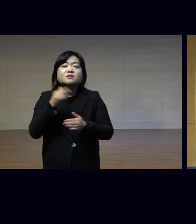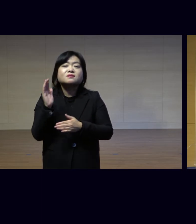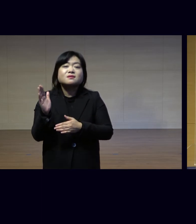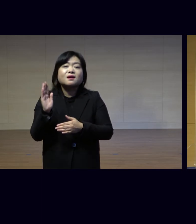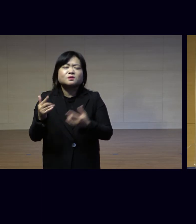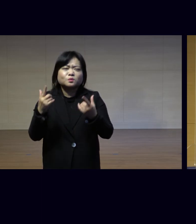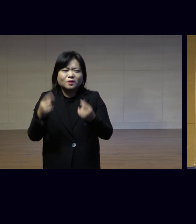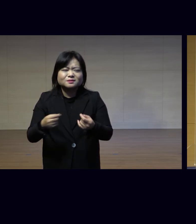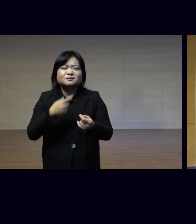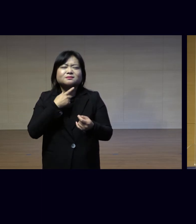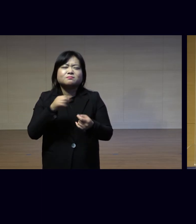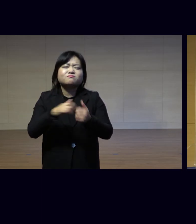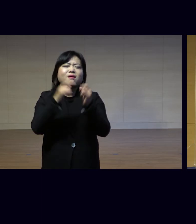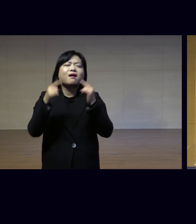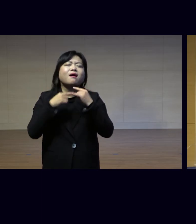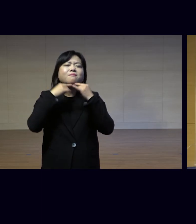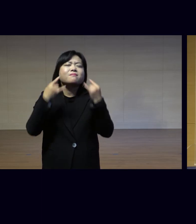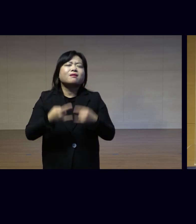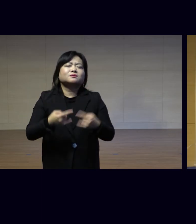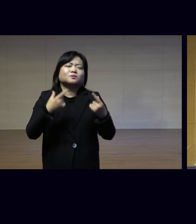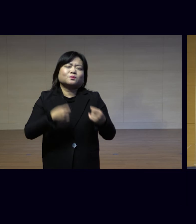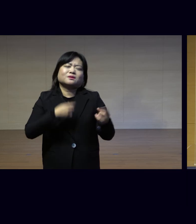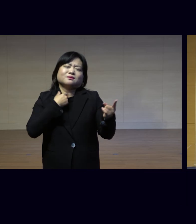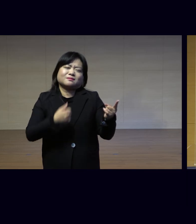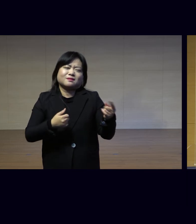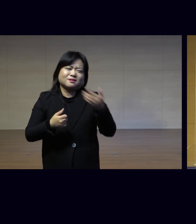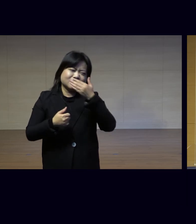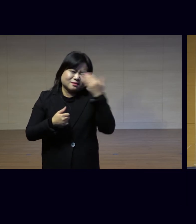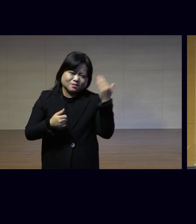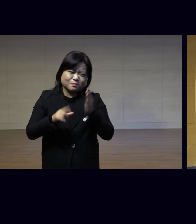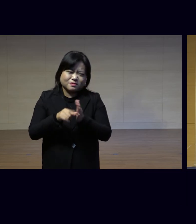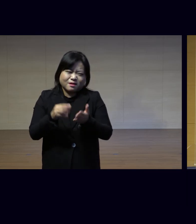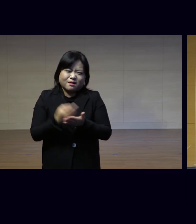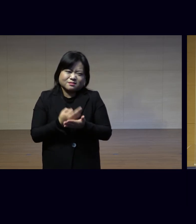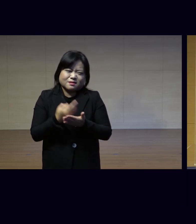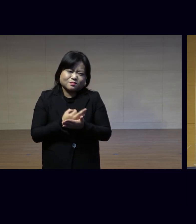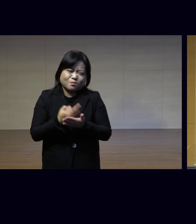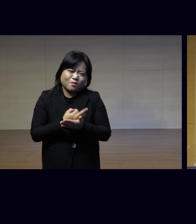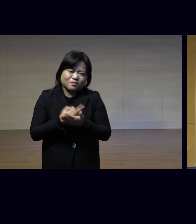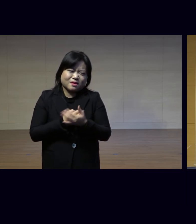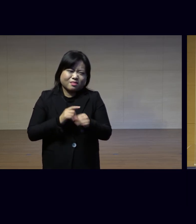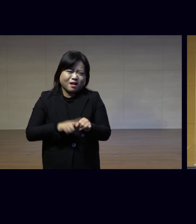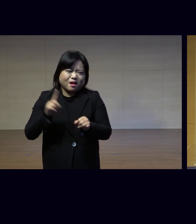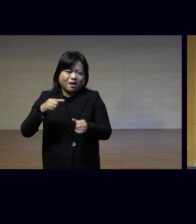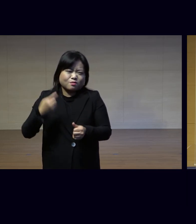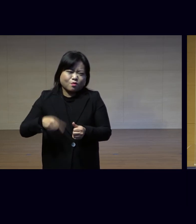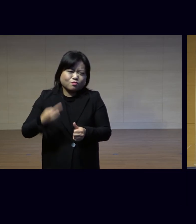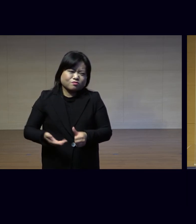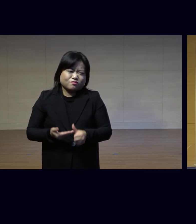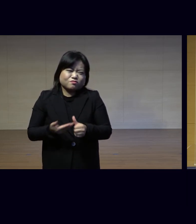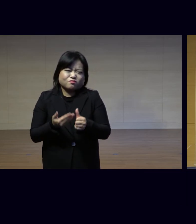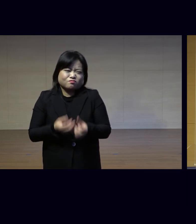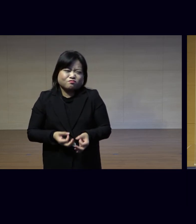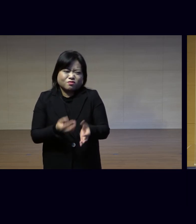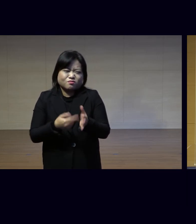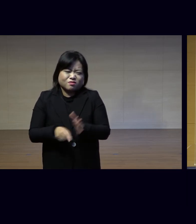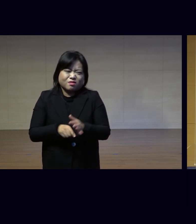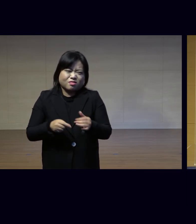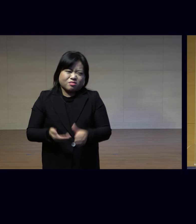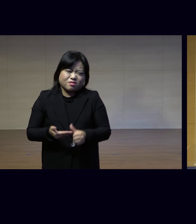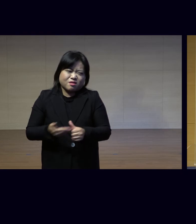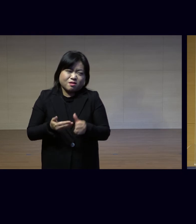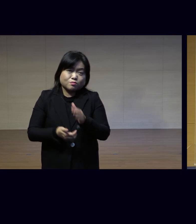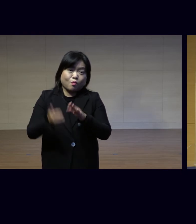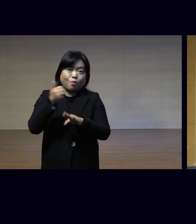프랑스도 똑같이 겪었더라고요. 전후 세대에 악착같이 막 돈 벌어서 딸 하나 교육시켜서 출세하려고 교육을 시켜서